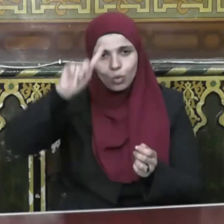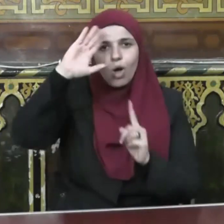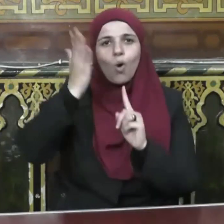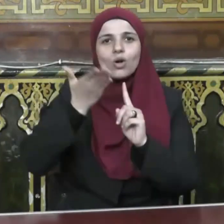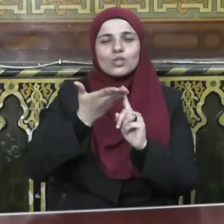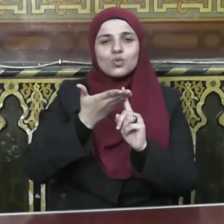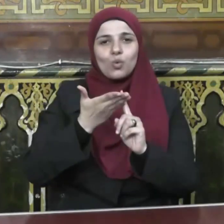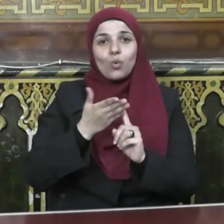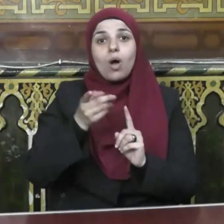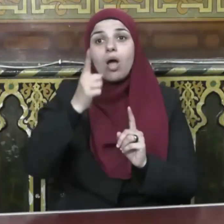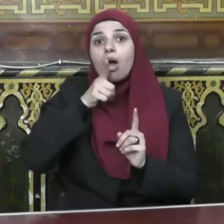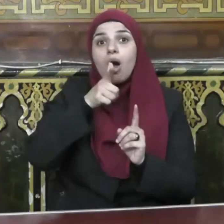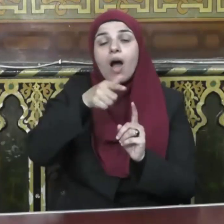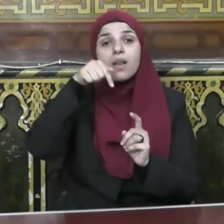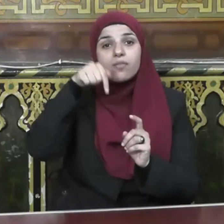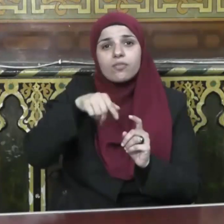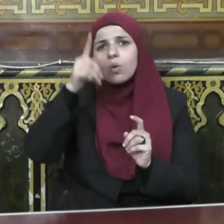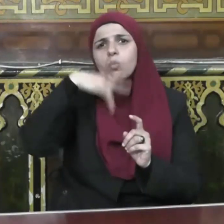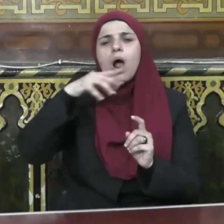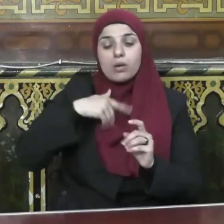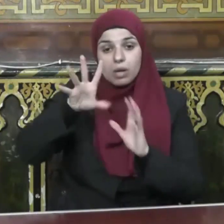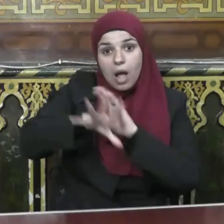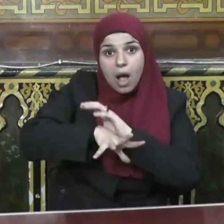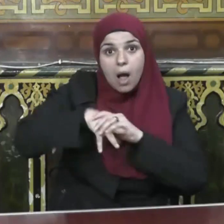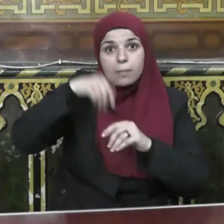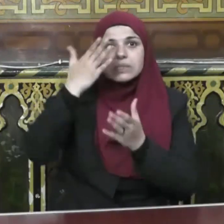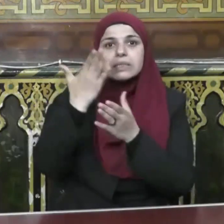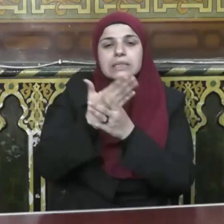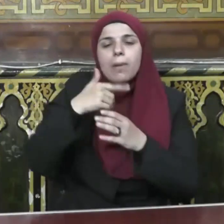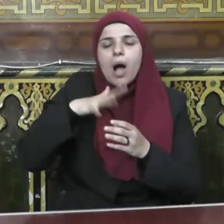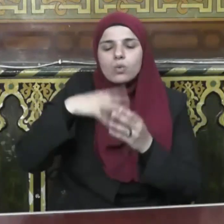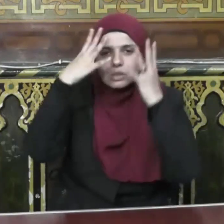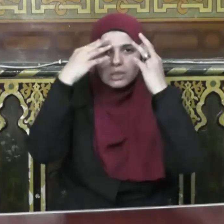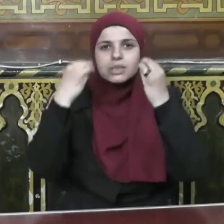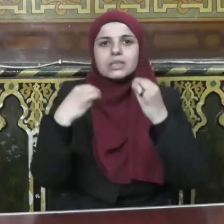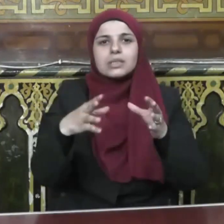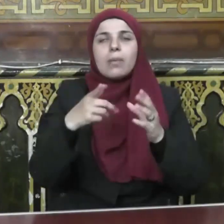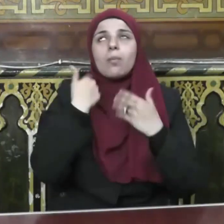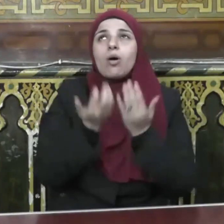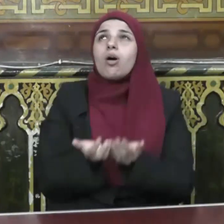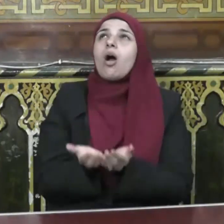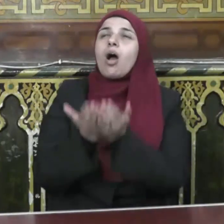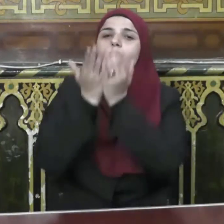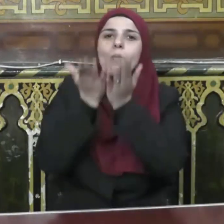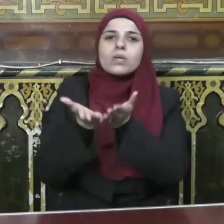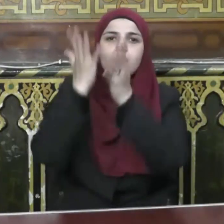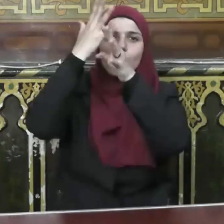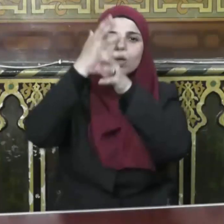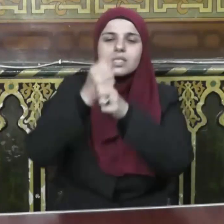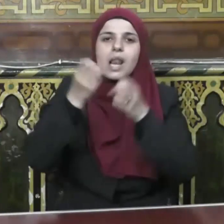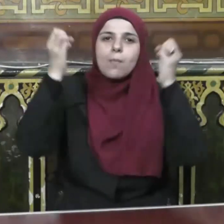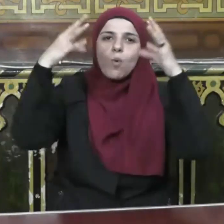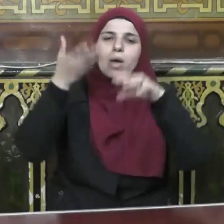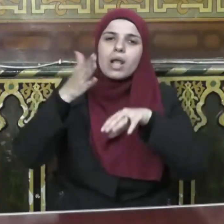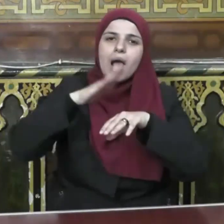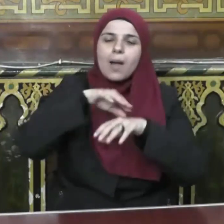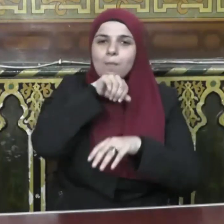ورسوله القائل: بعثت بالحنيفية السمحة. اللهم صلِّ وسلِّم وبارِك عليه